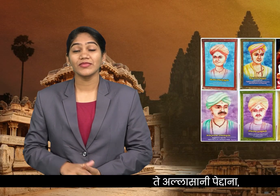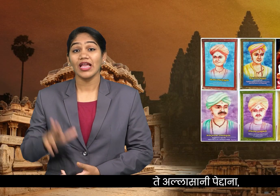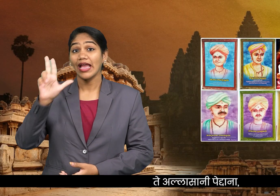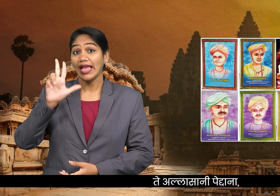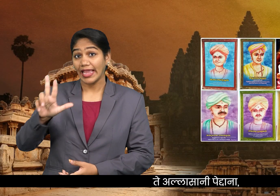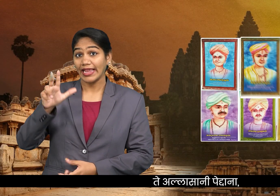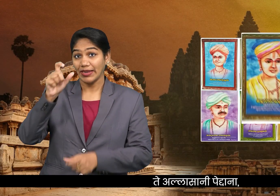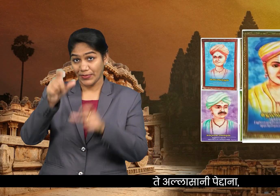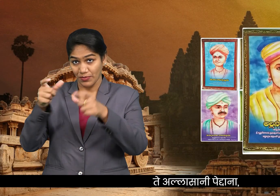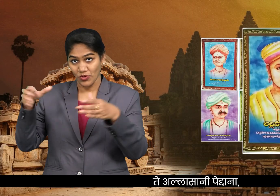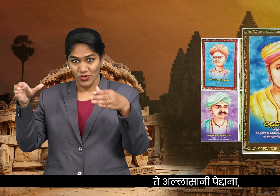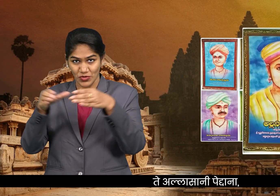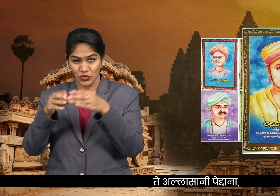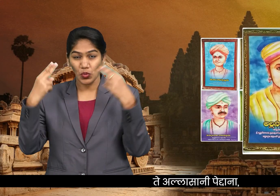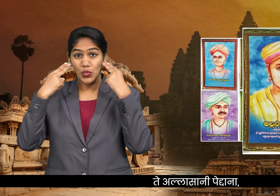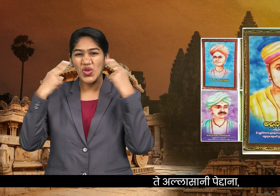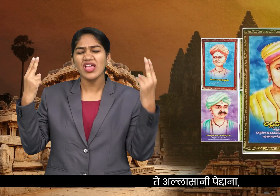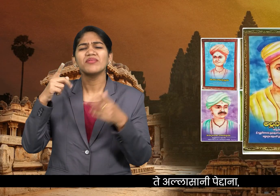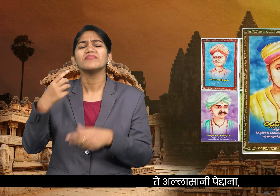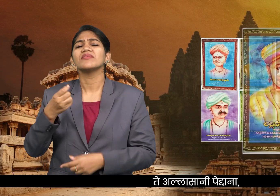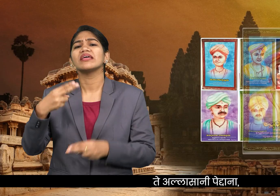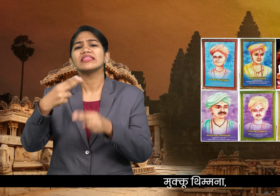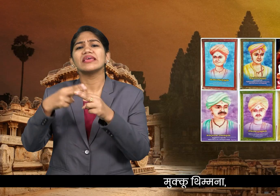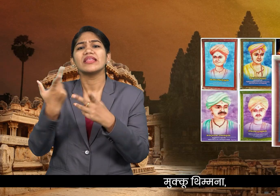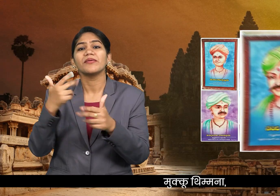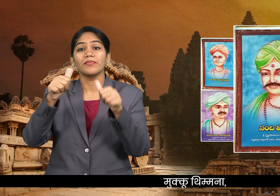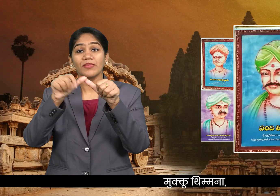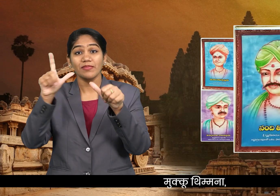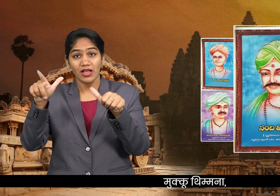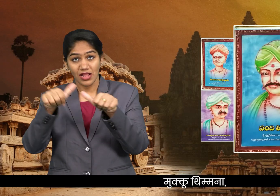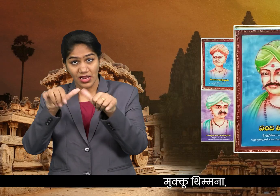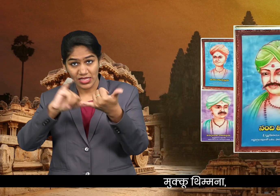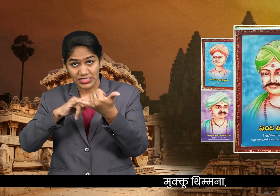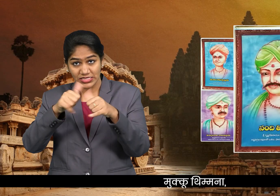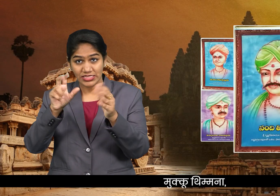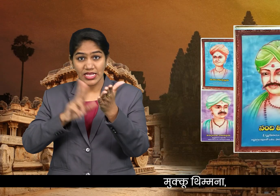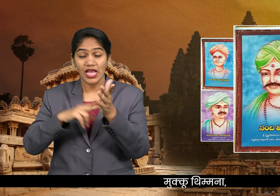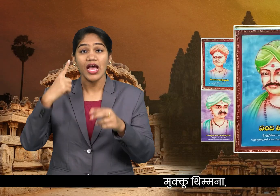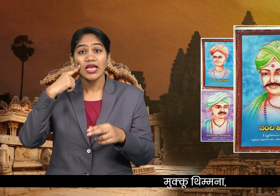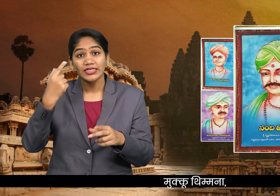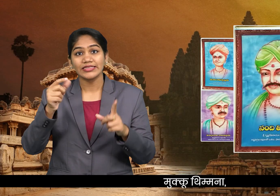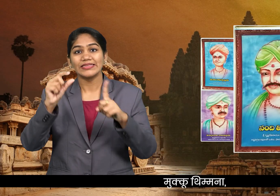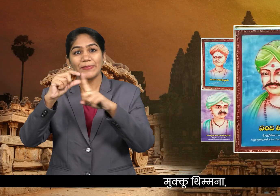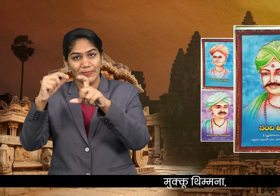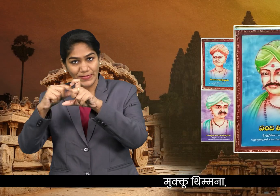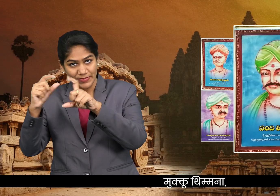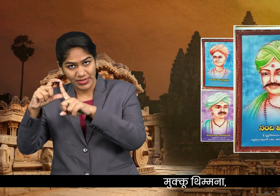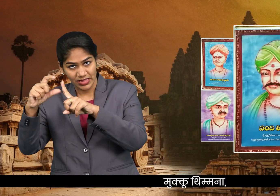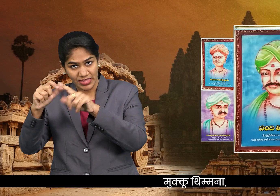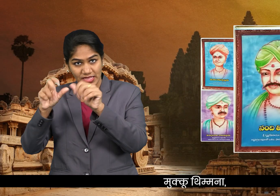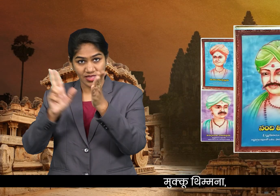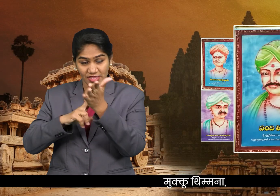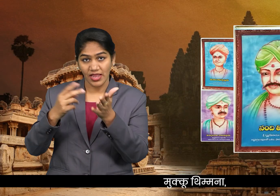ते उल्हासानी पैद्याना, मुक्कू तिम्मण्णा,